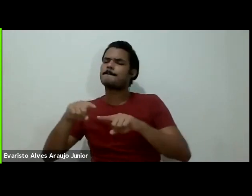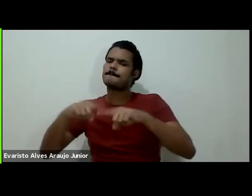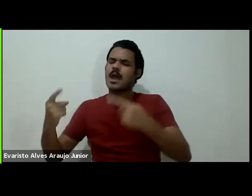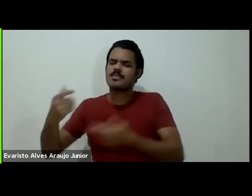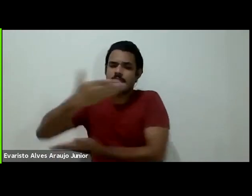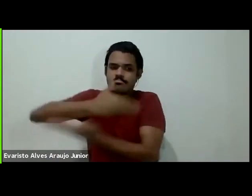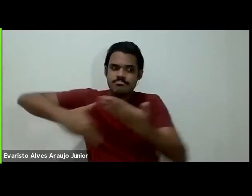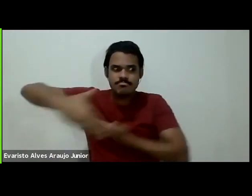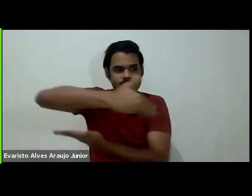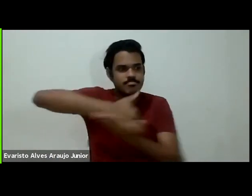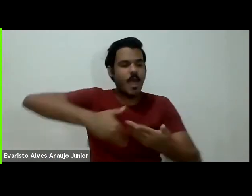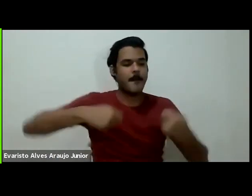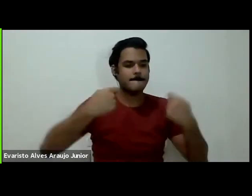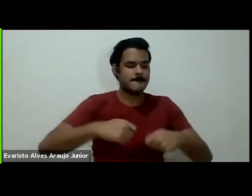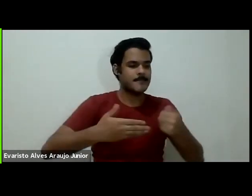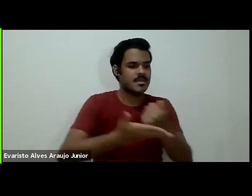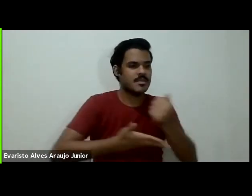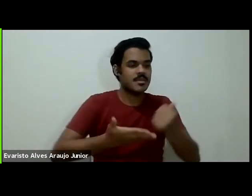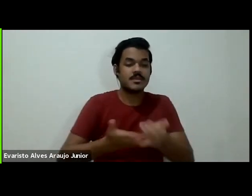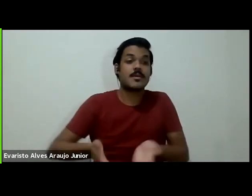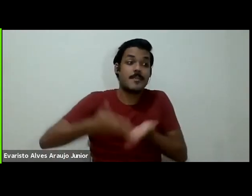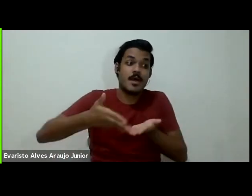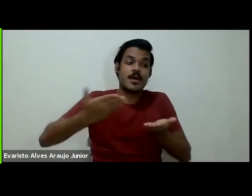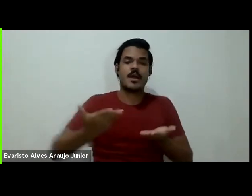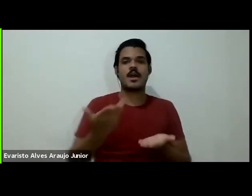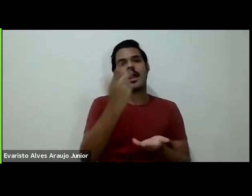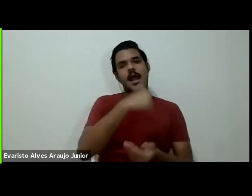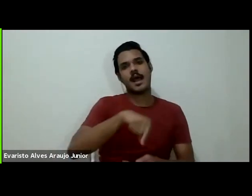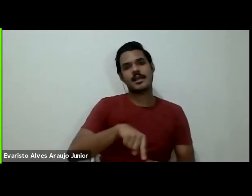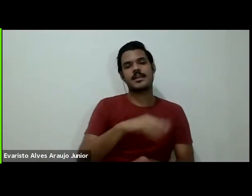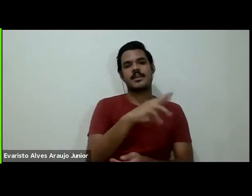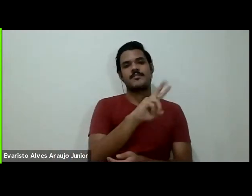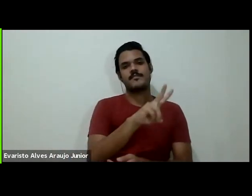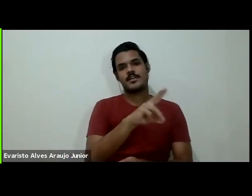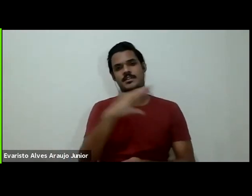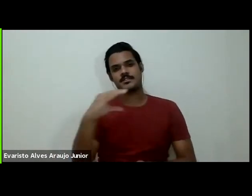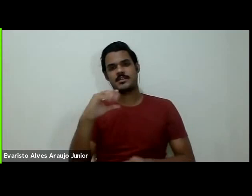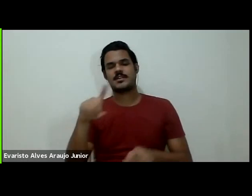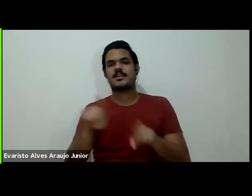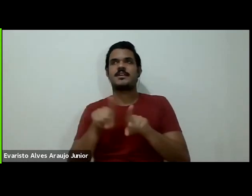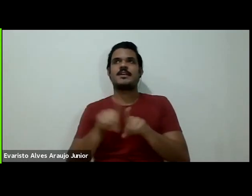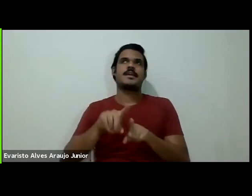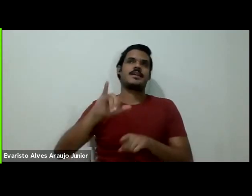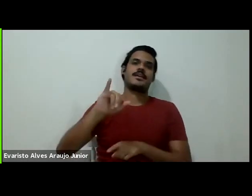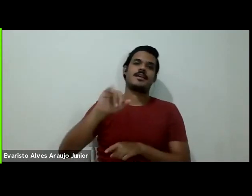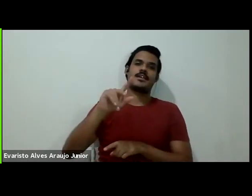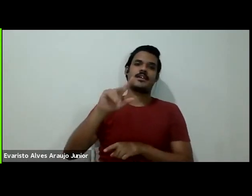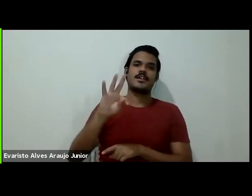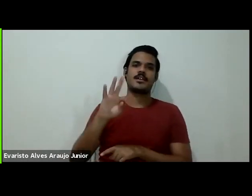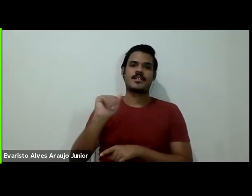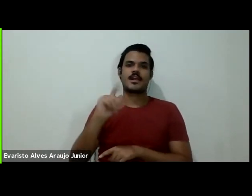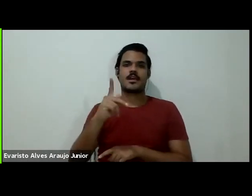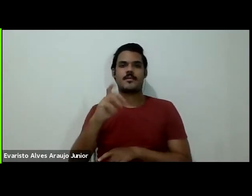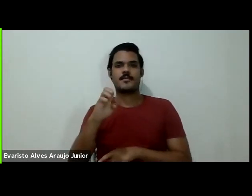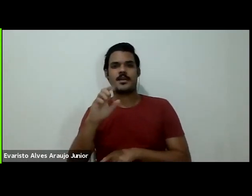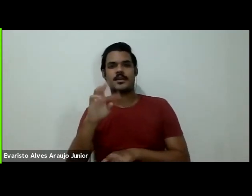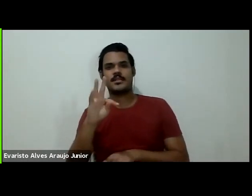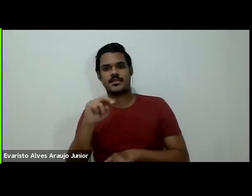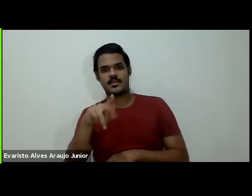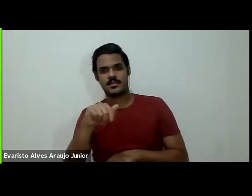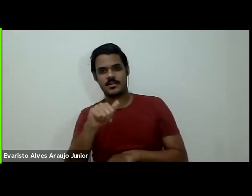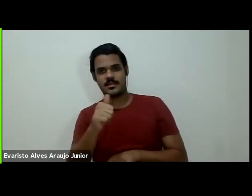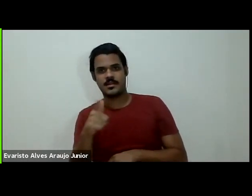necessidade, não só no município daqui de Vitória da Conquista, de Itapetinga, na Bahia,